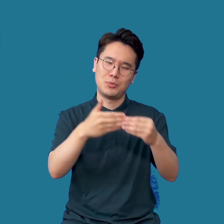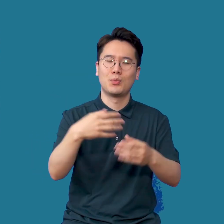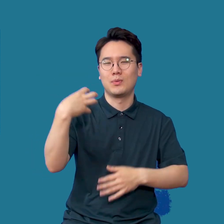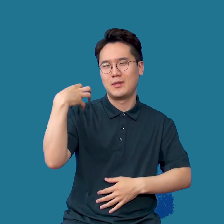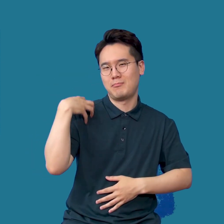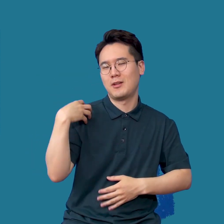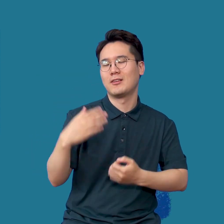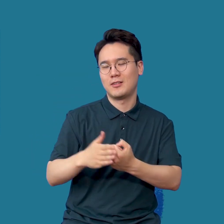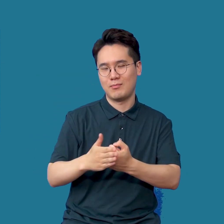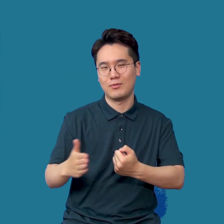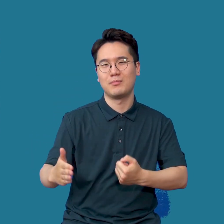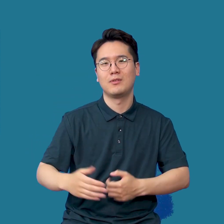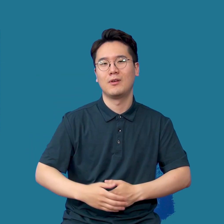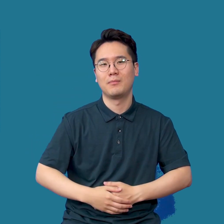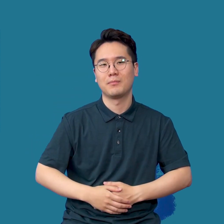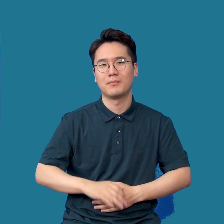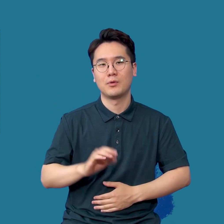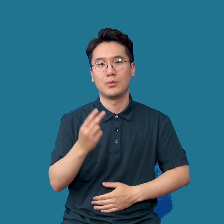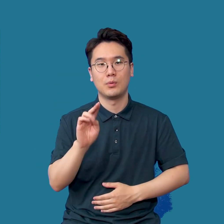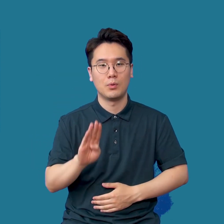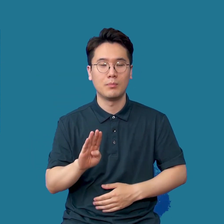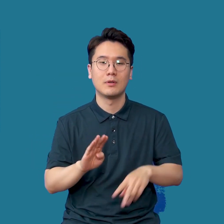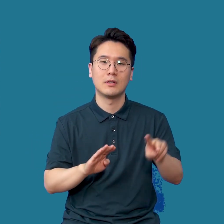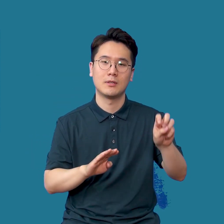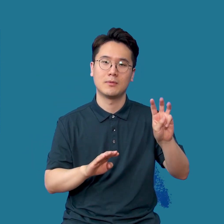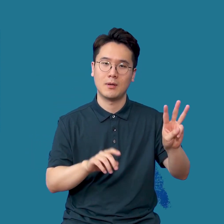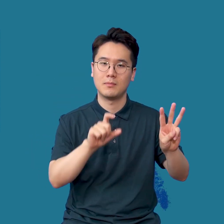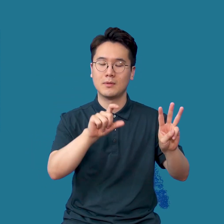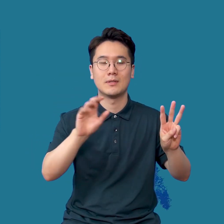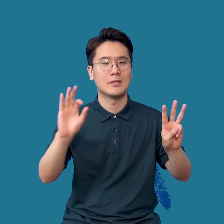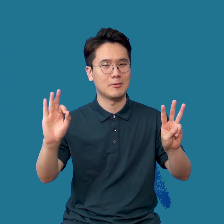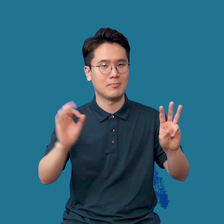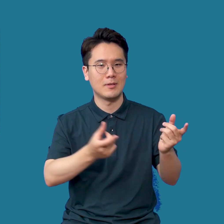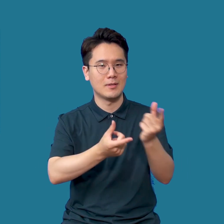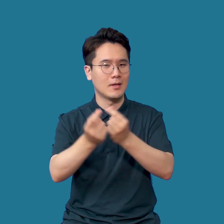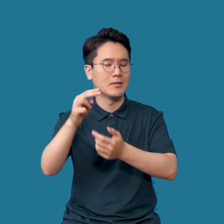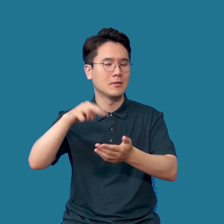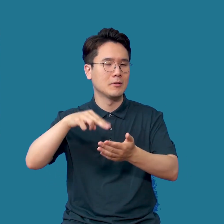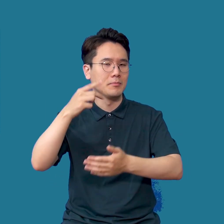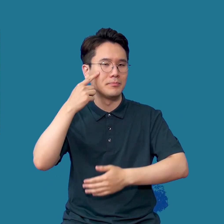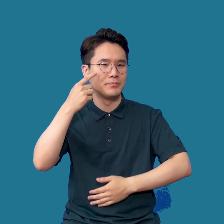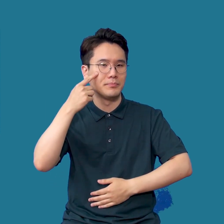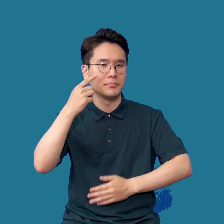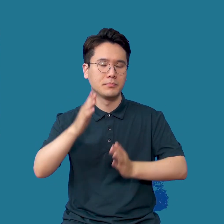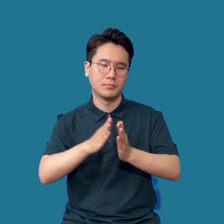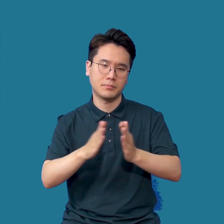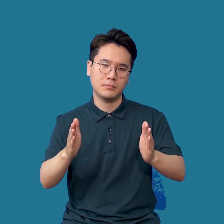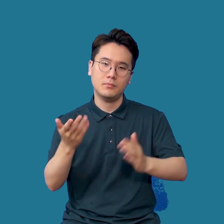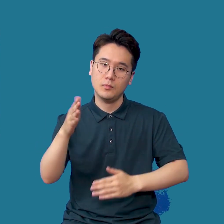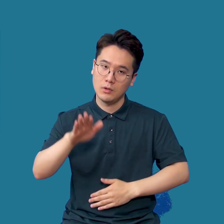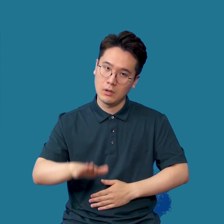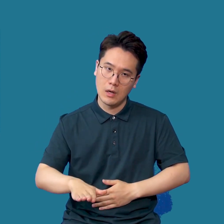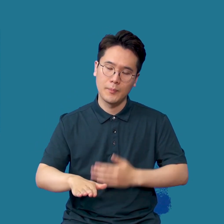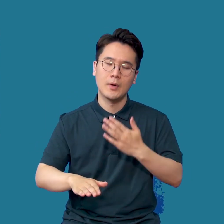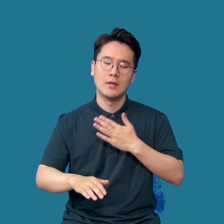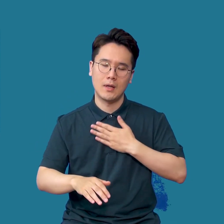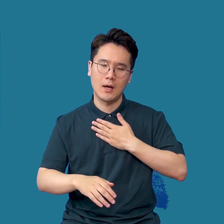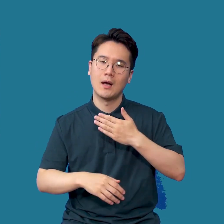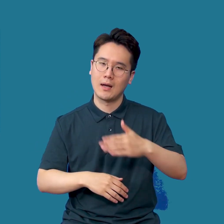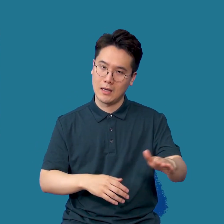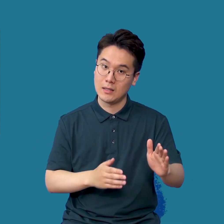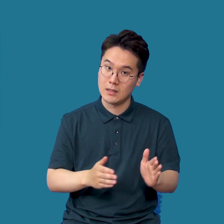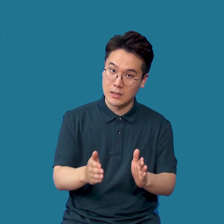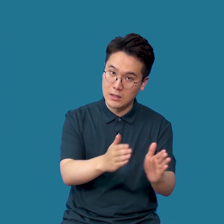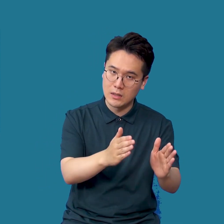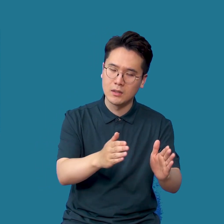욥기 23장 10절 여러분 가정에서라도 다 같이 한번 읽어보겠습니다. 시작. 그러나 내가